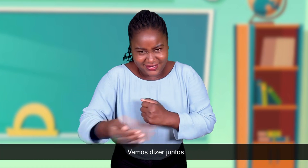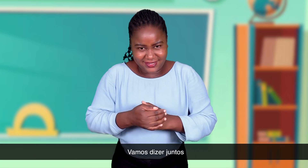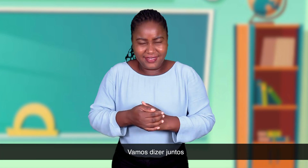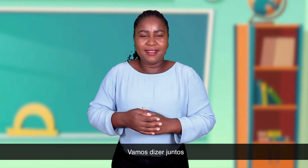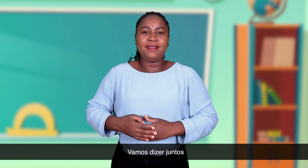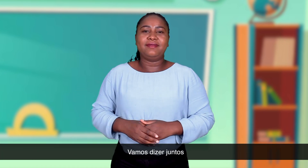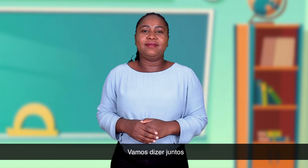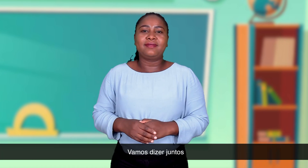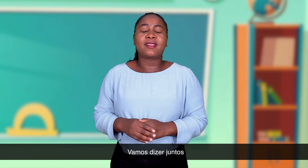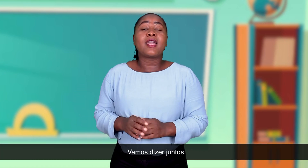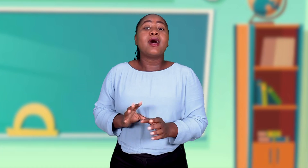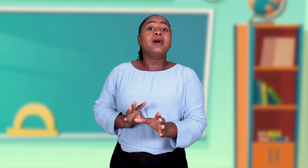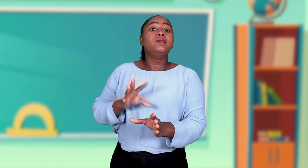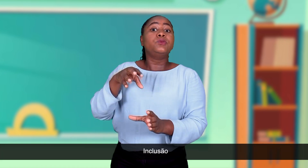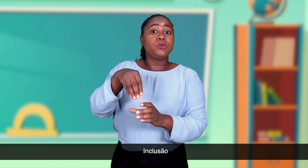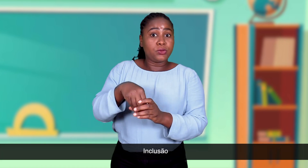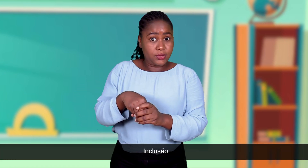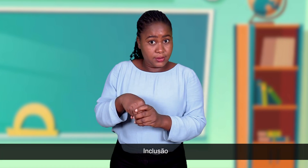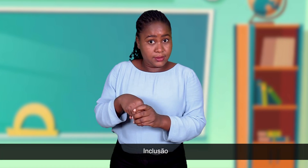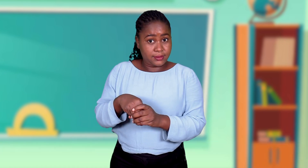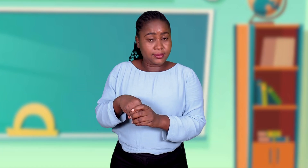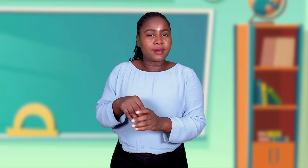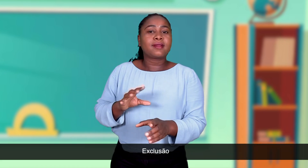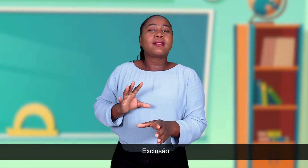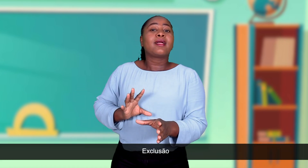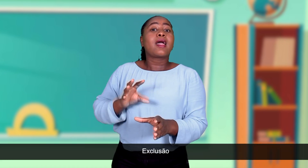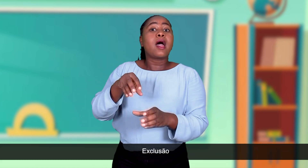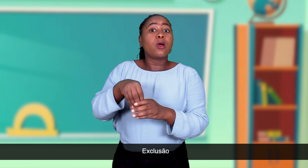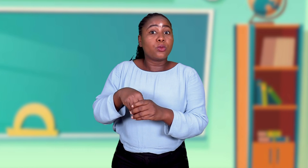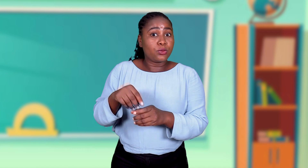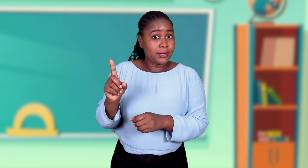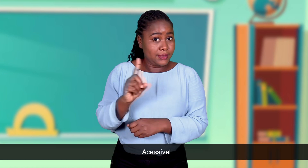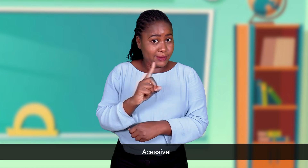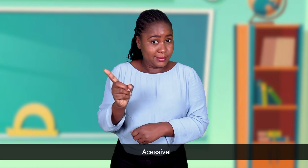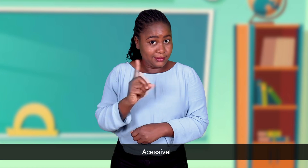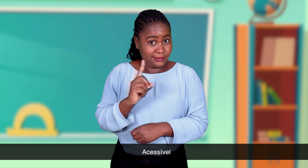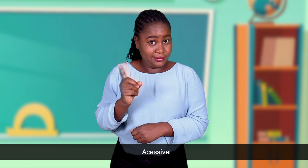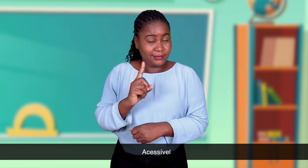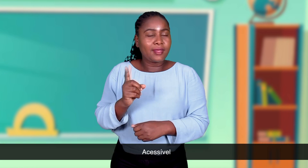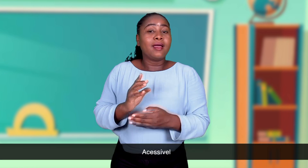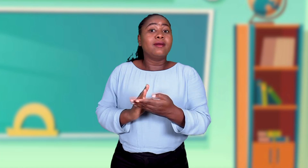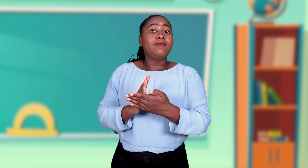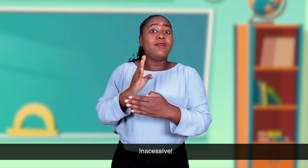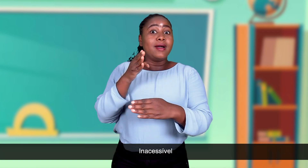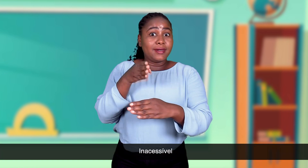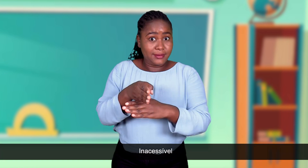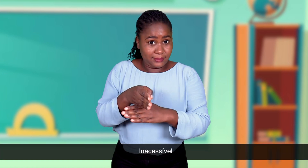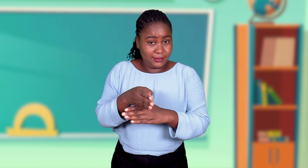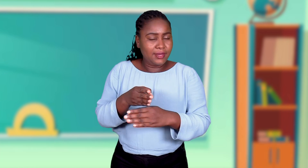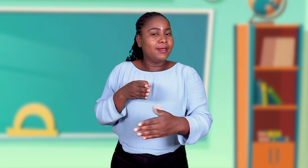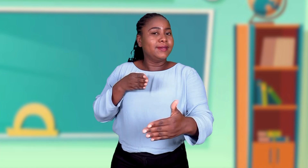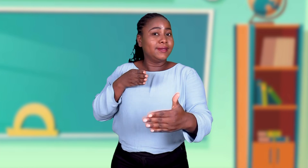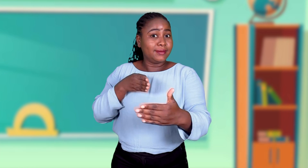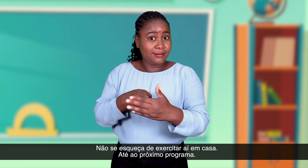Vamos dizer juntos? Inclusão, exclusão, acessível,